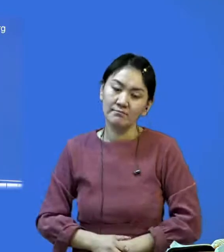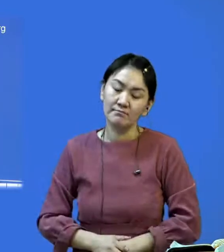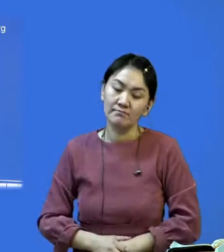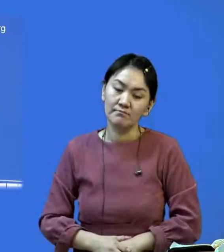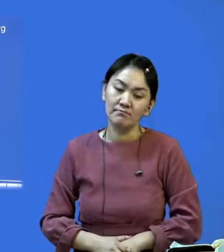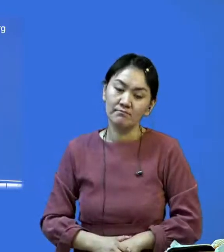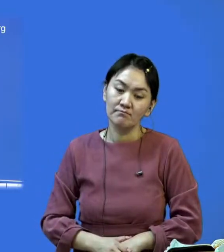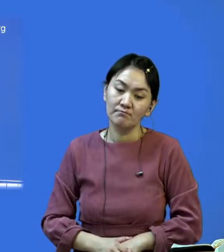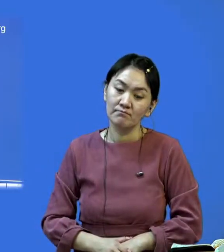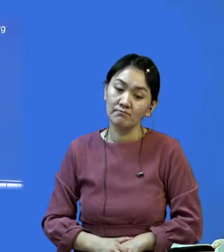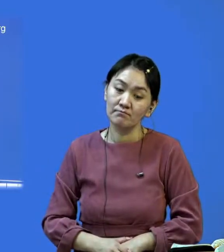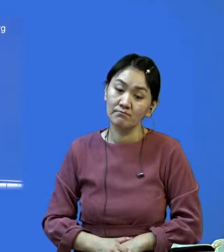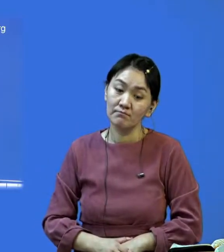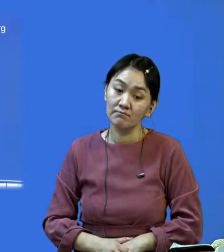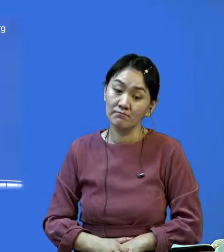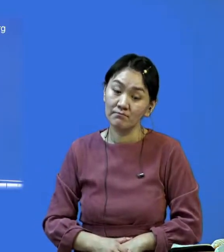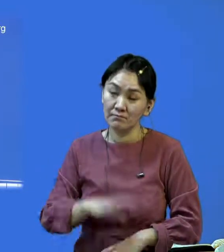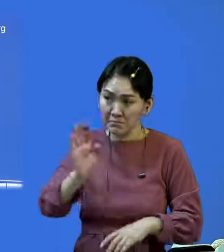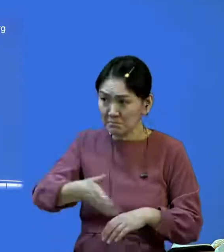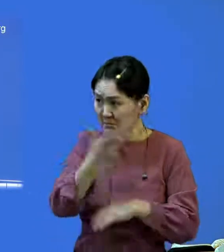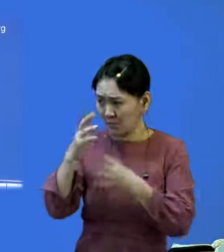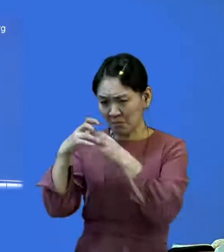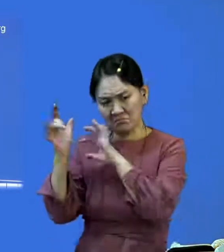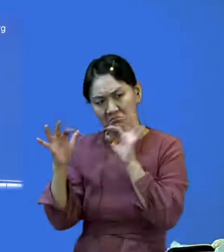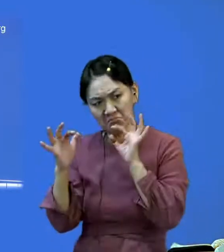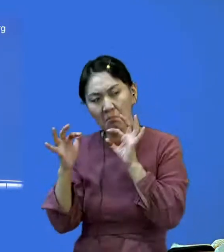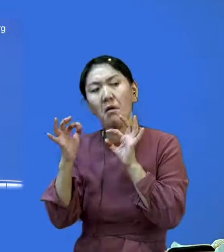Биднийг ертөнц таньдаггүй